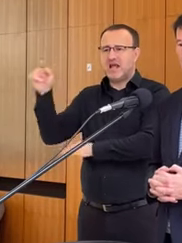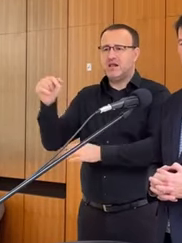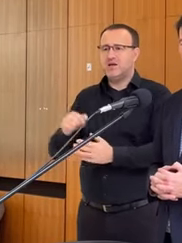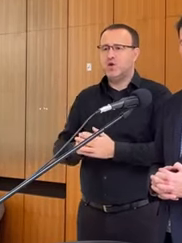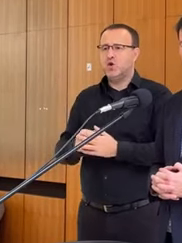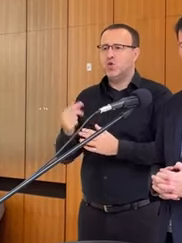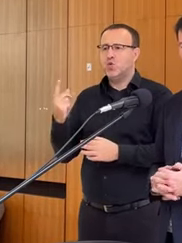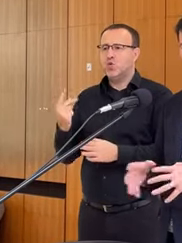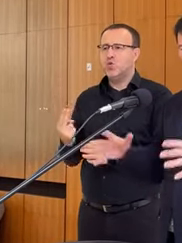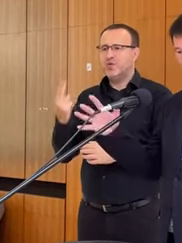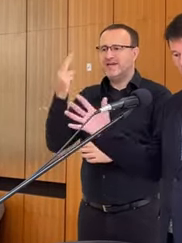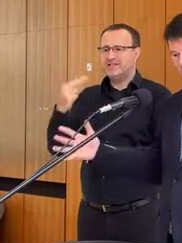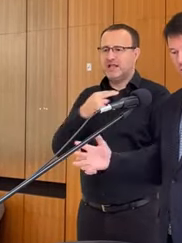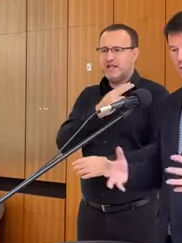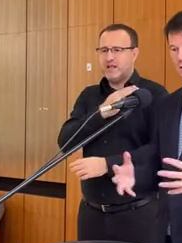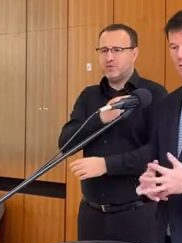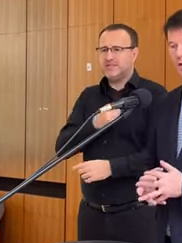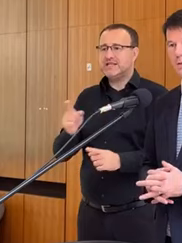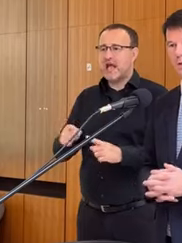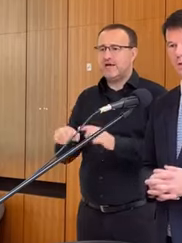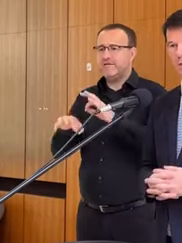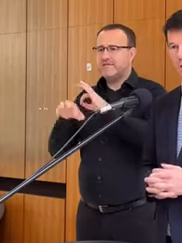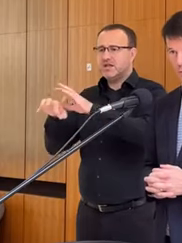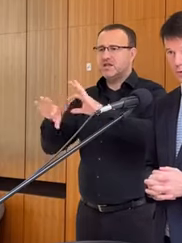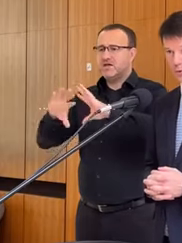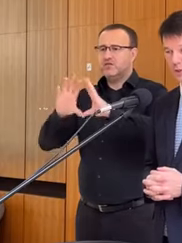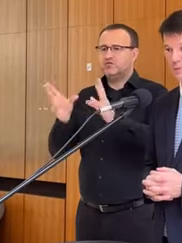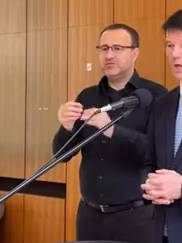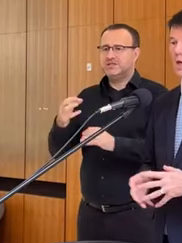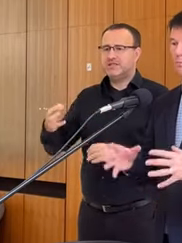a delegáciou, alebo teda vedením Všeobecnej